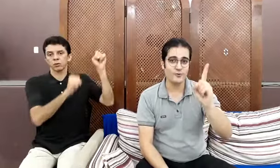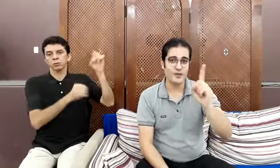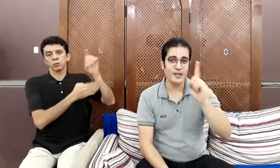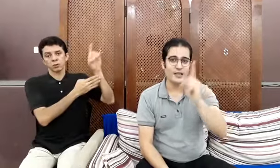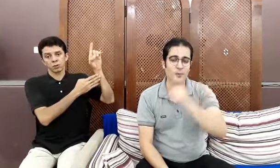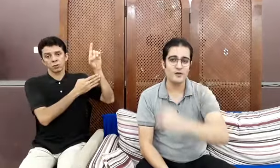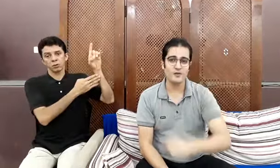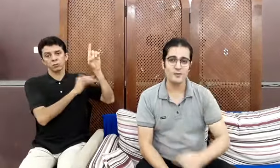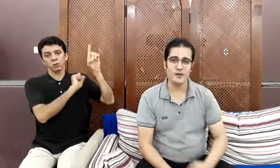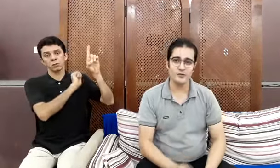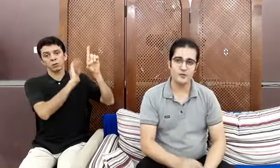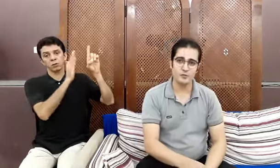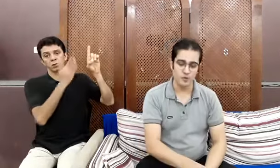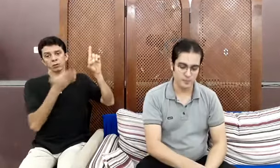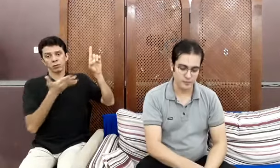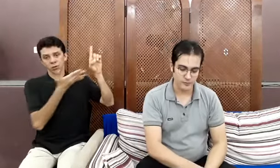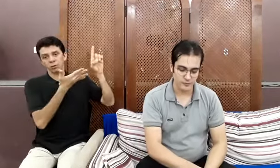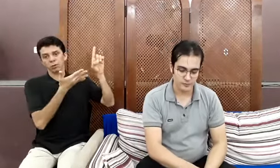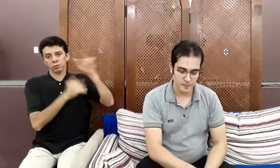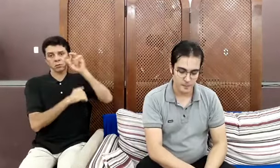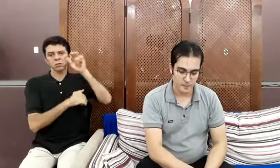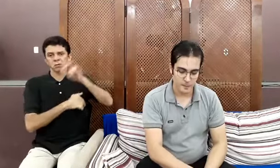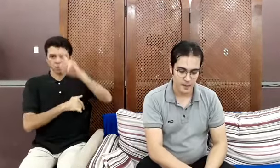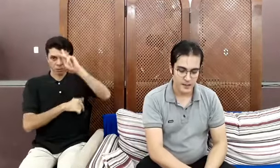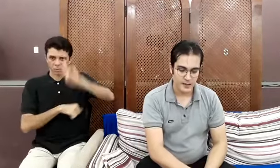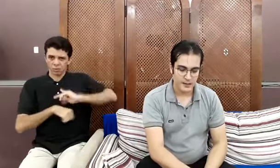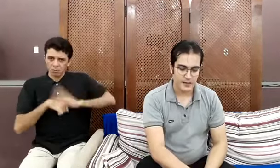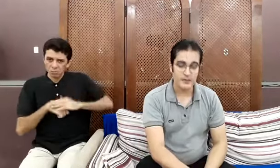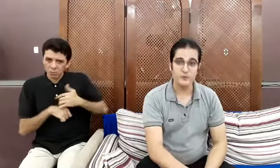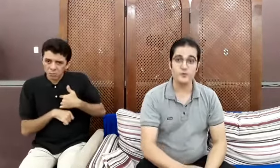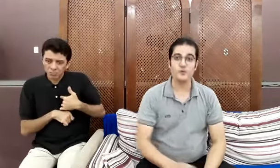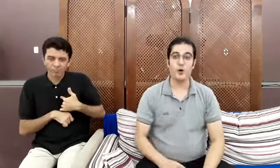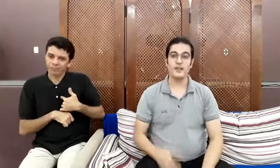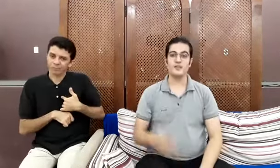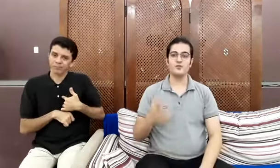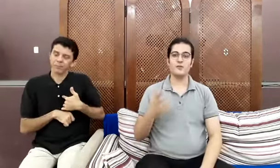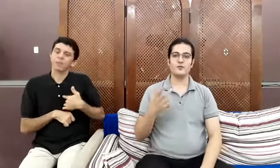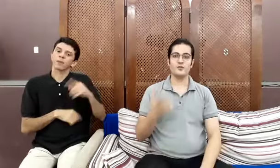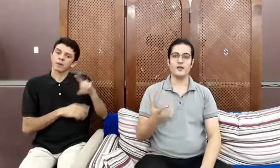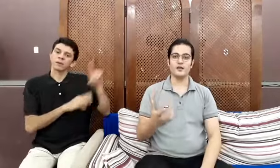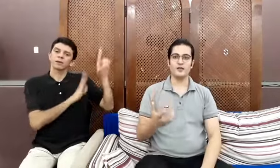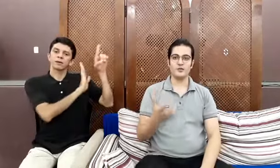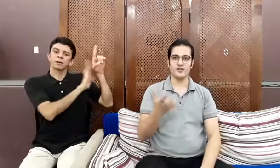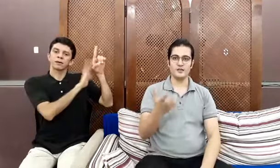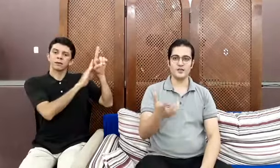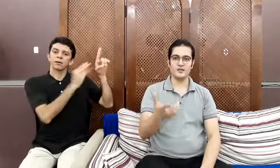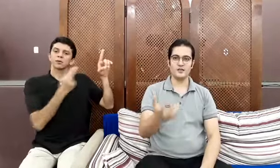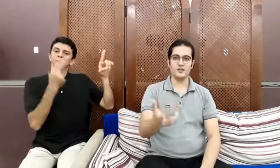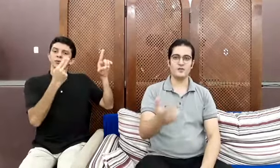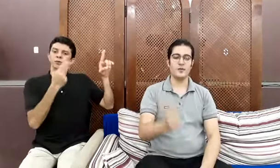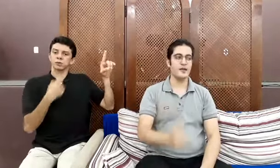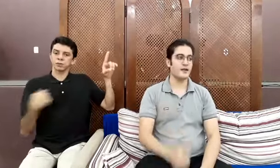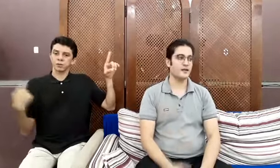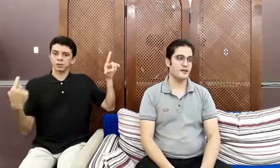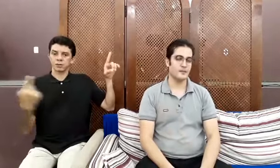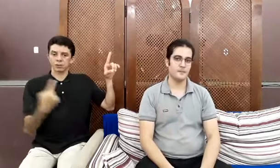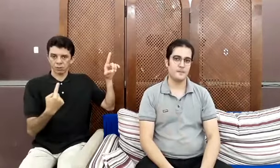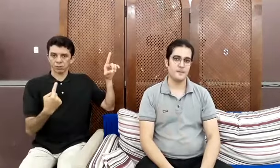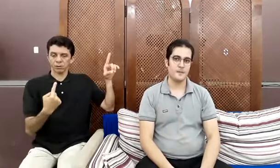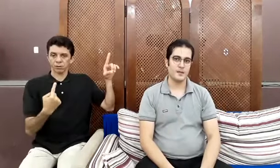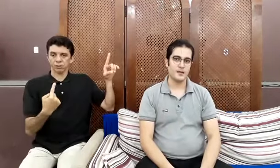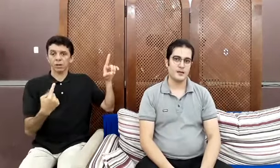Deus e não para os seus benefícios próprios. Que Deus nos torne instrumentos dele, que nossa tristeza se transforme em alegria.